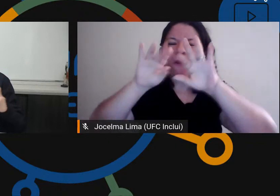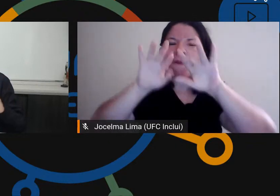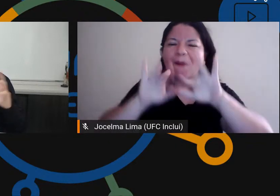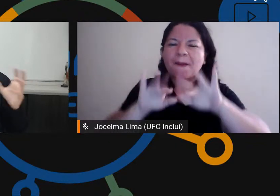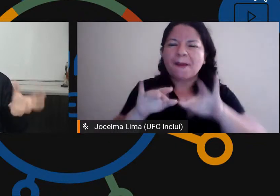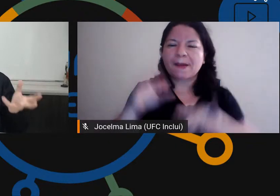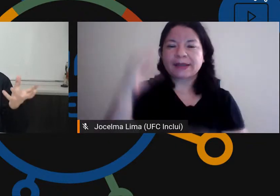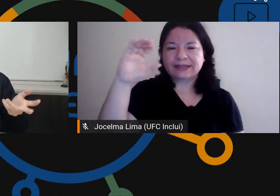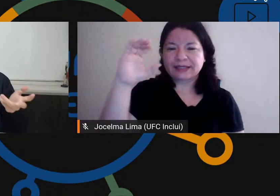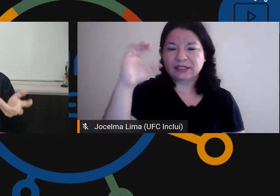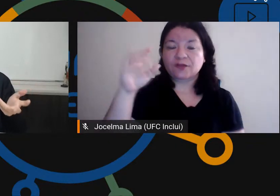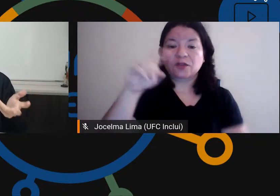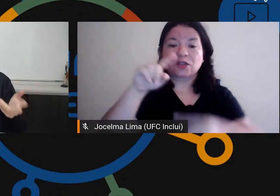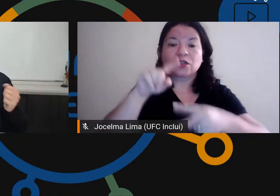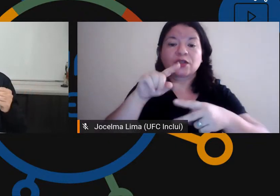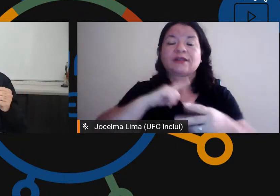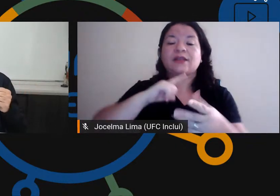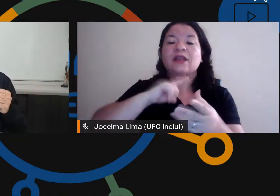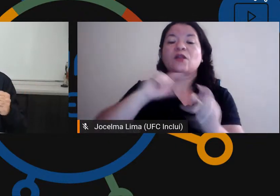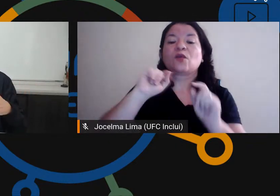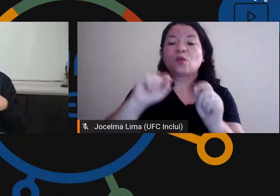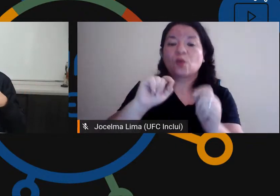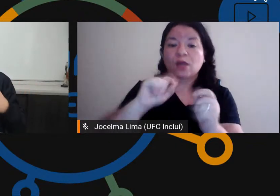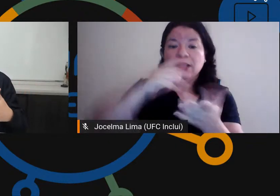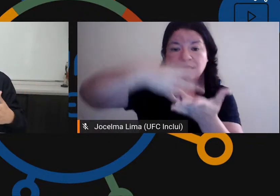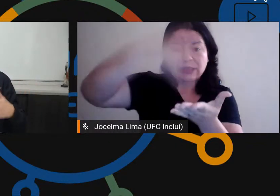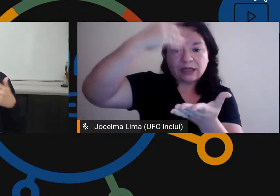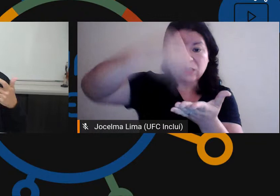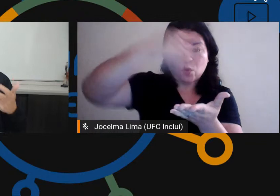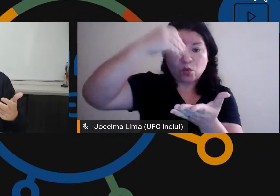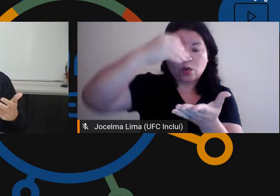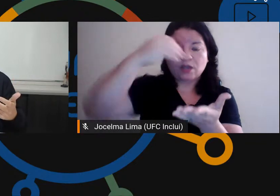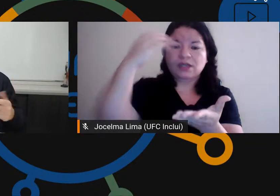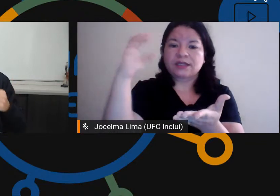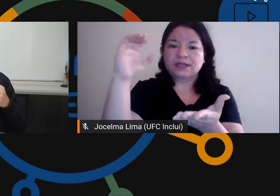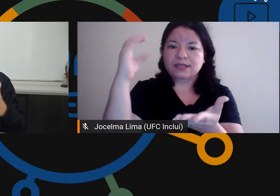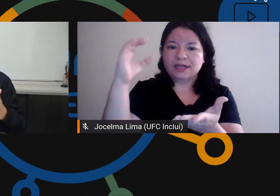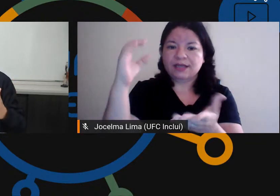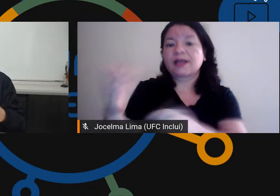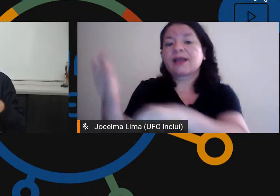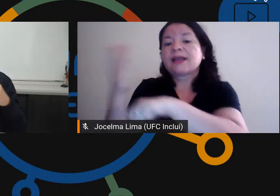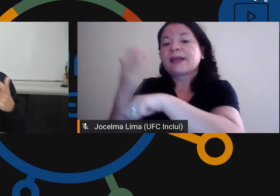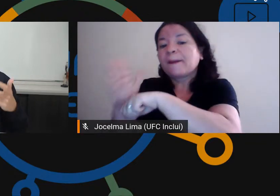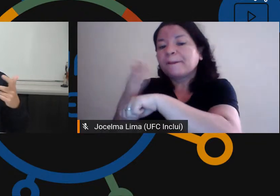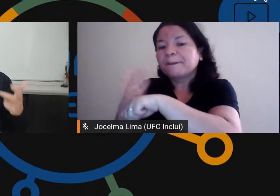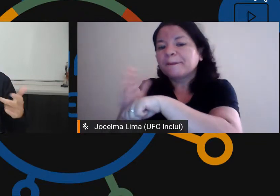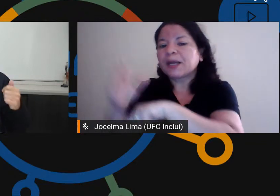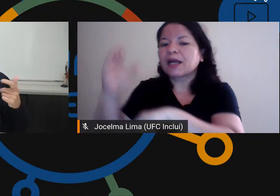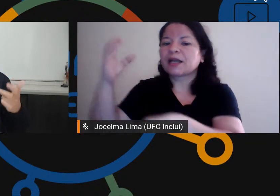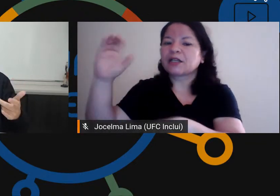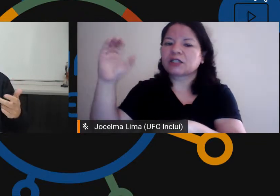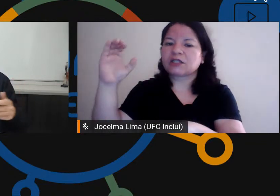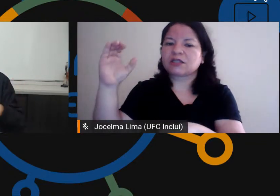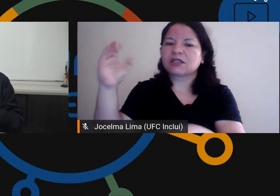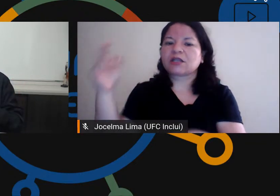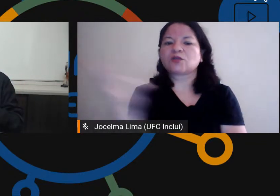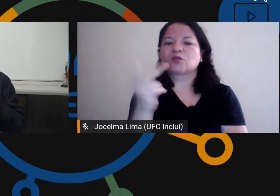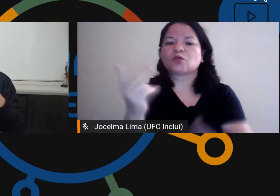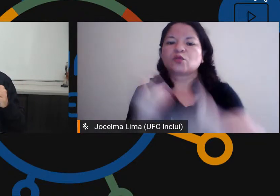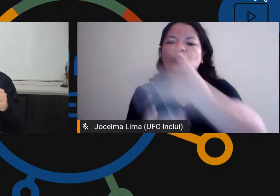casamento entre as bases teóricas da ciência e a prática científica, debatendo com bons cientistas do